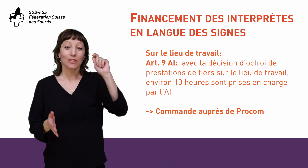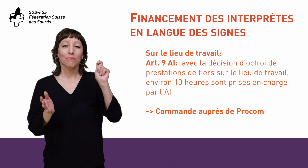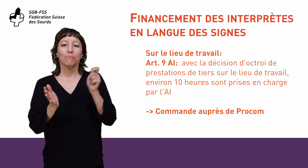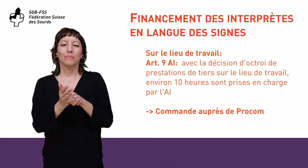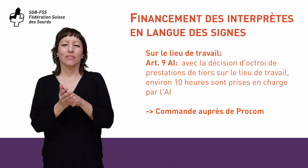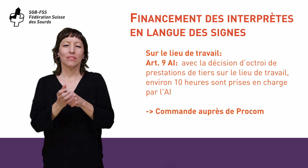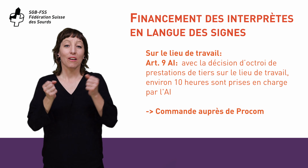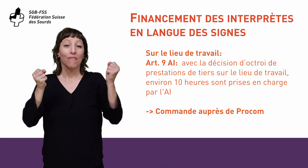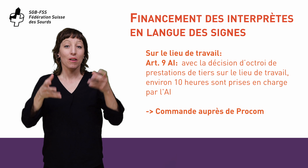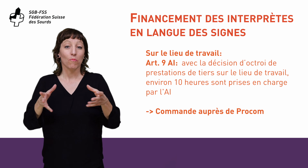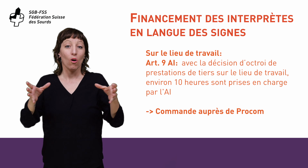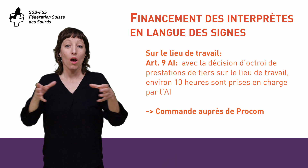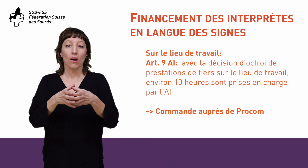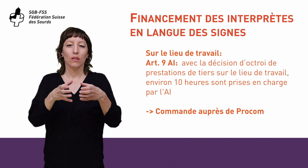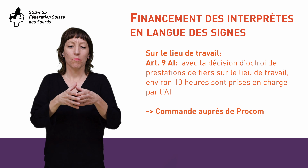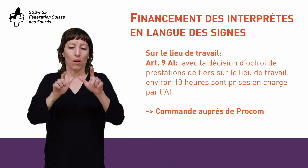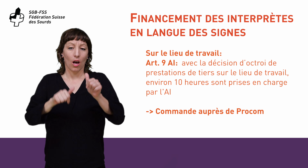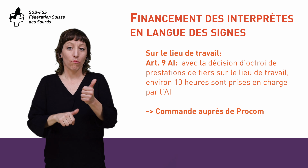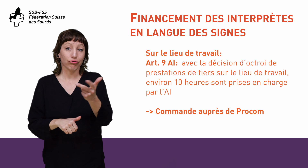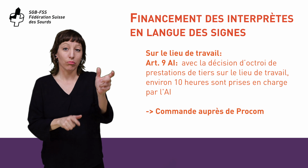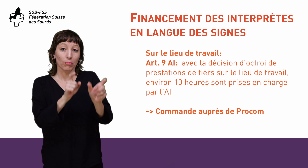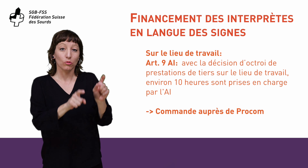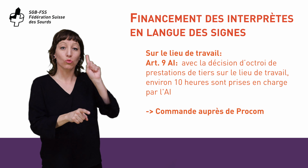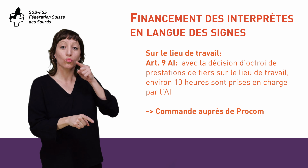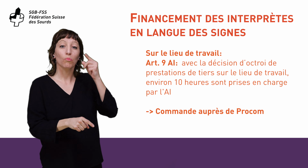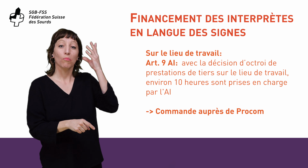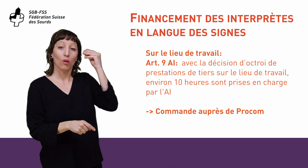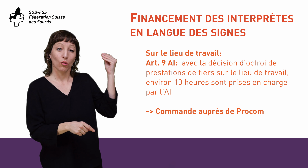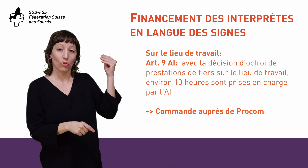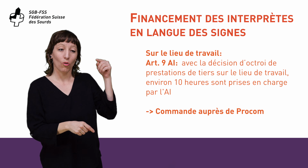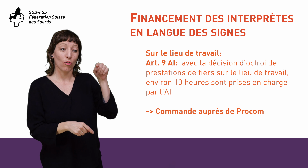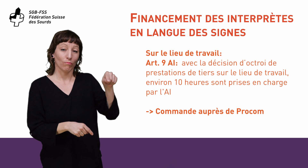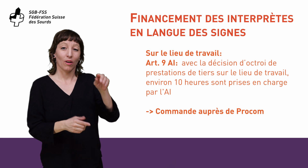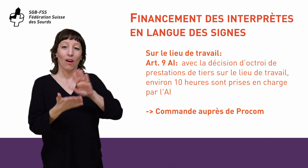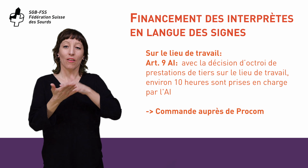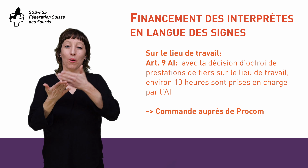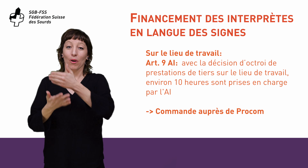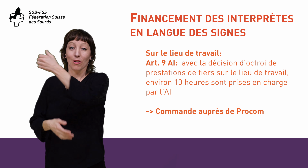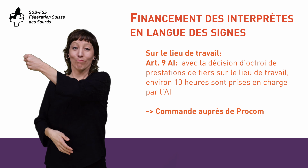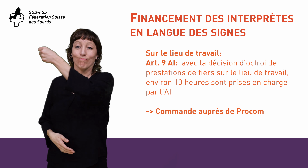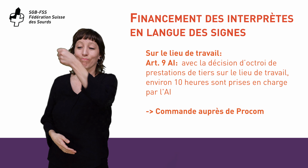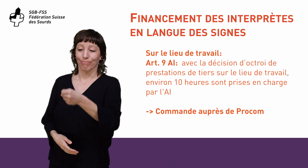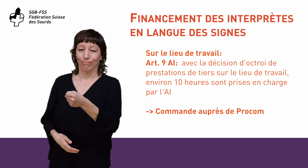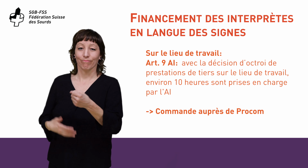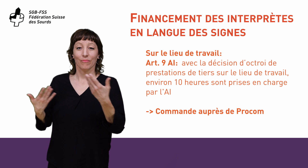personnes sourdes ou malentendantes sont présentes lors d'un événement d'équipe et qu'elles font appel à un